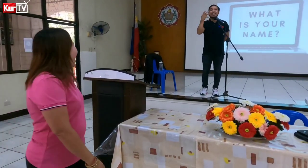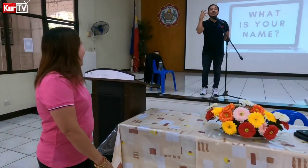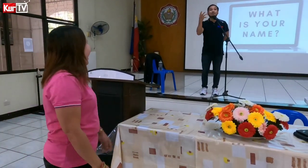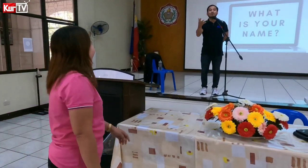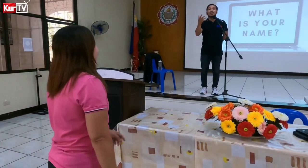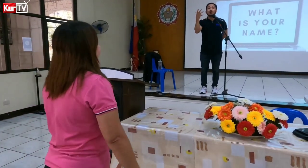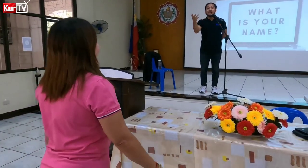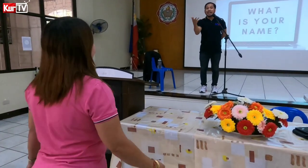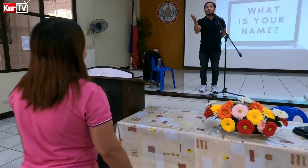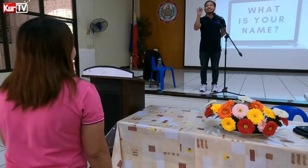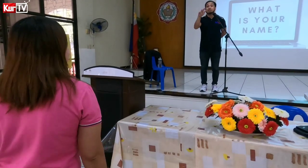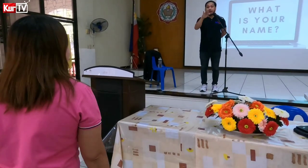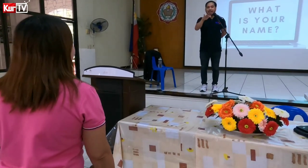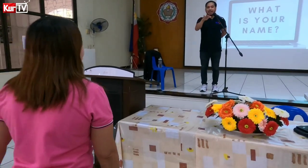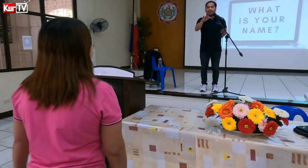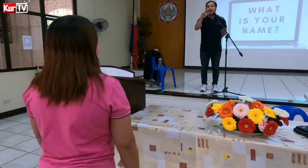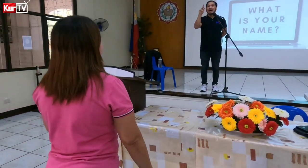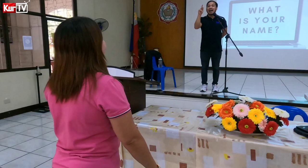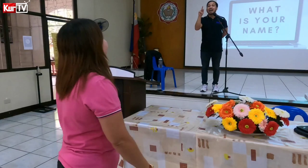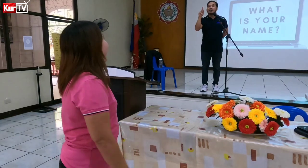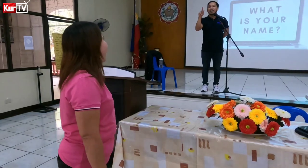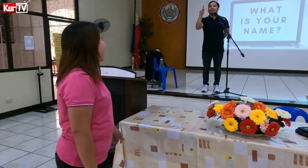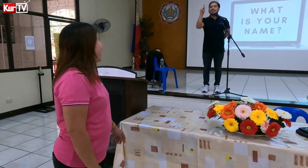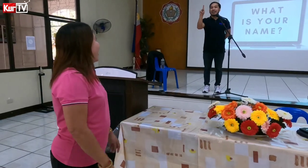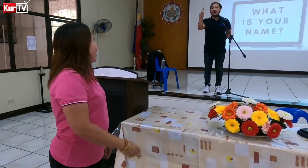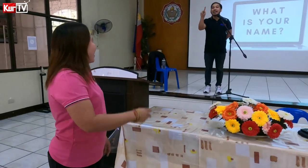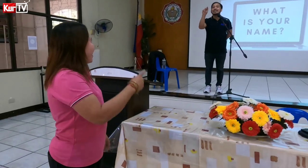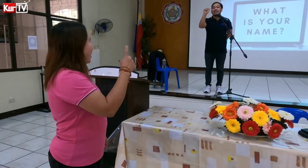Sabihin niyo muna your name and spell. Karen.